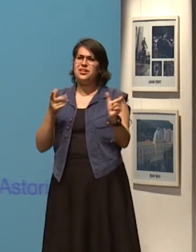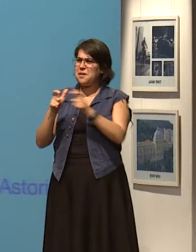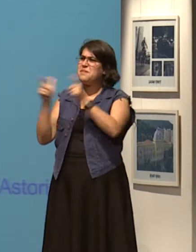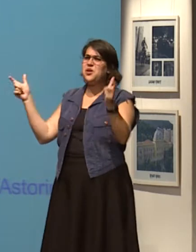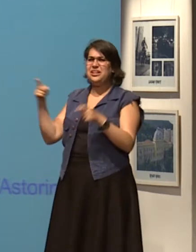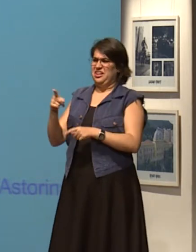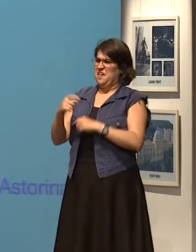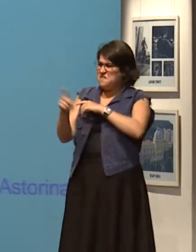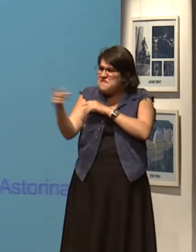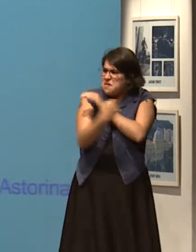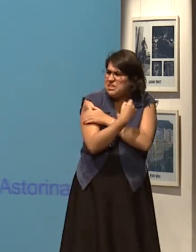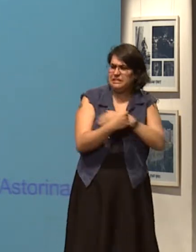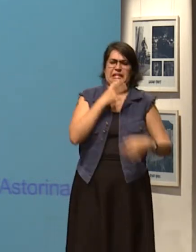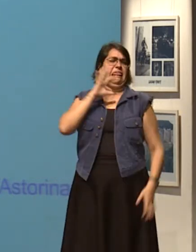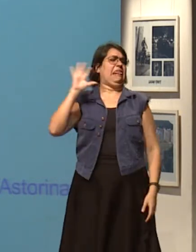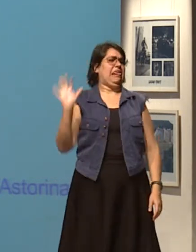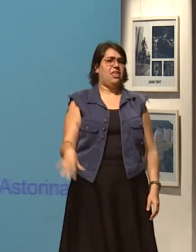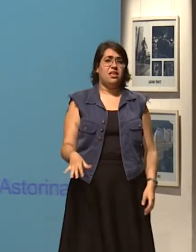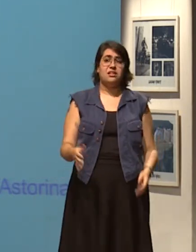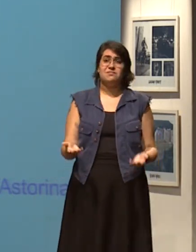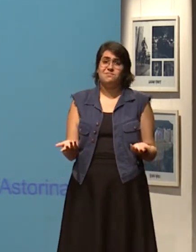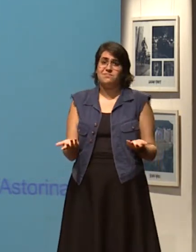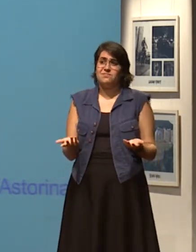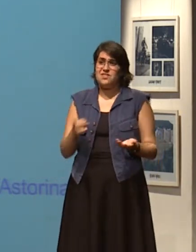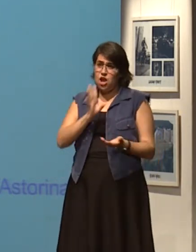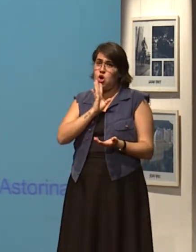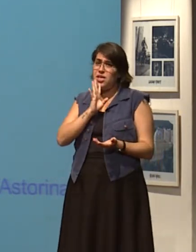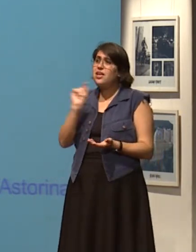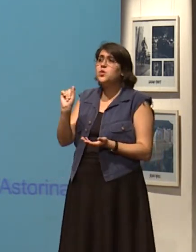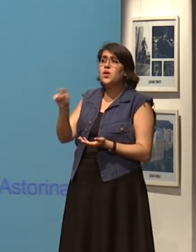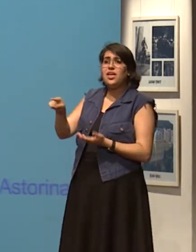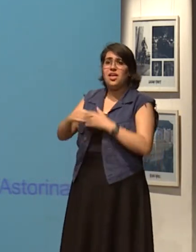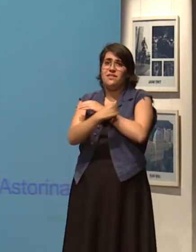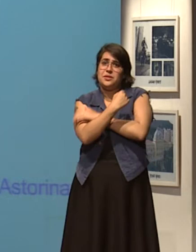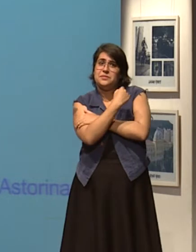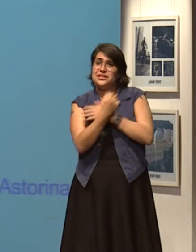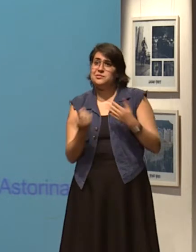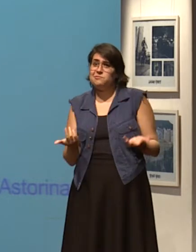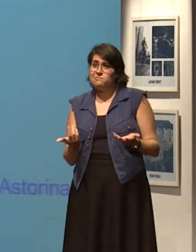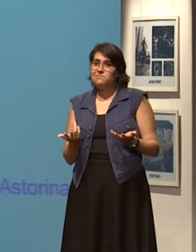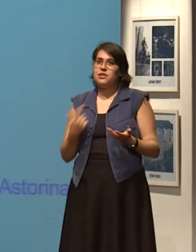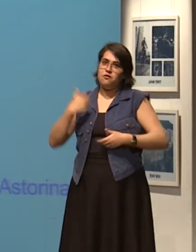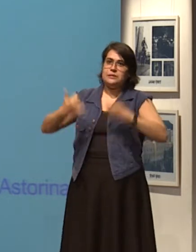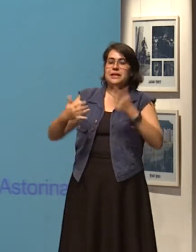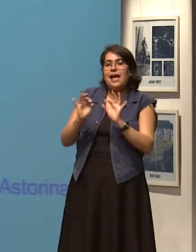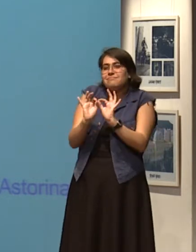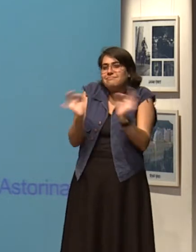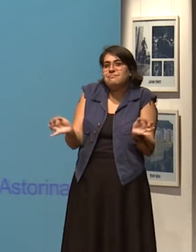Parece uma palavra ruim, uma palavra negativa. Nossa, você é feminista, que horror. Mas não sabe o que significa o feminismo,